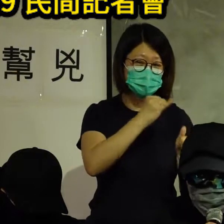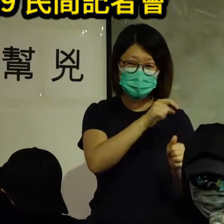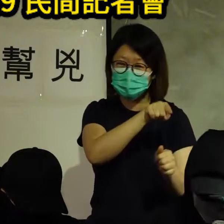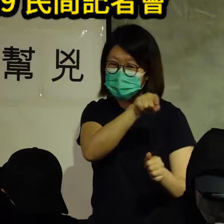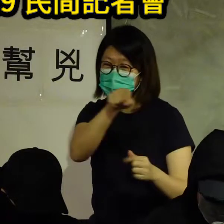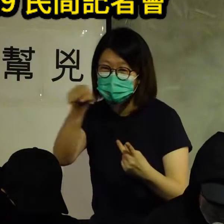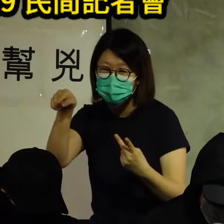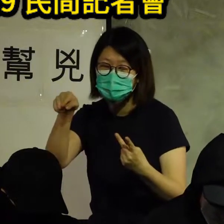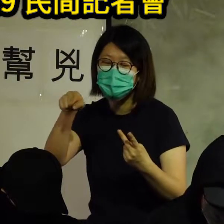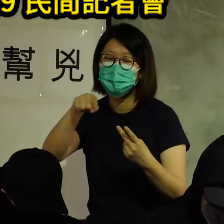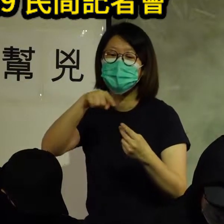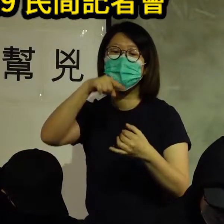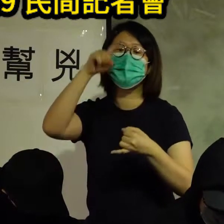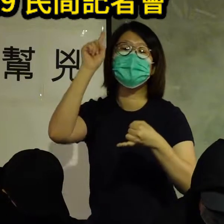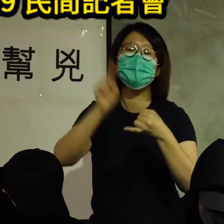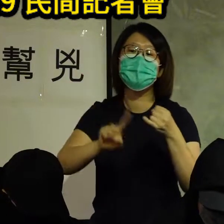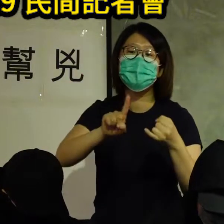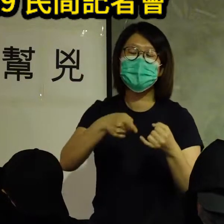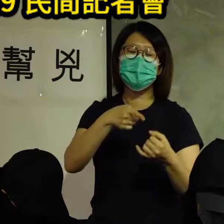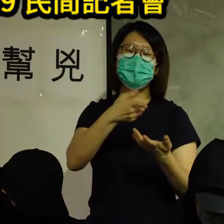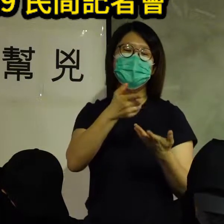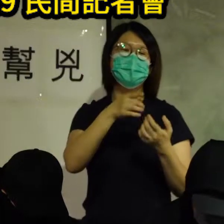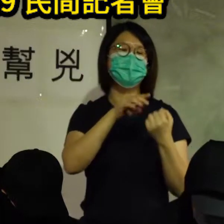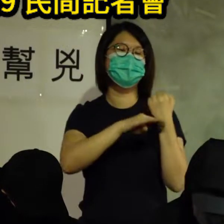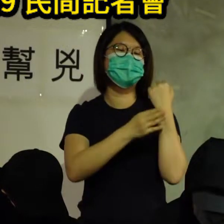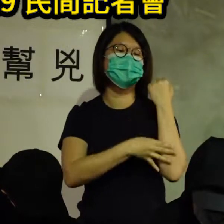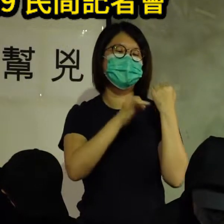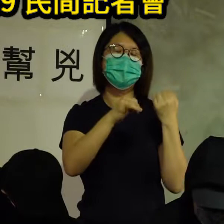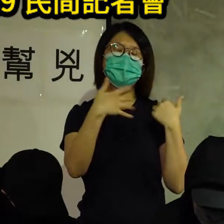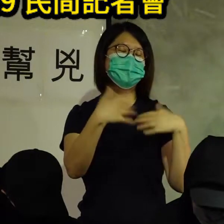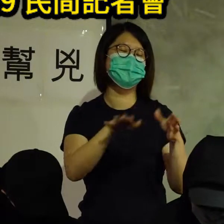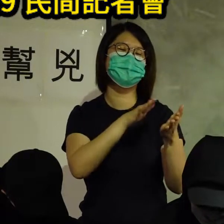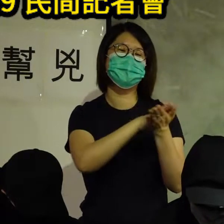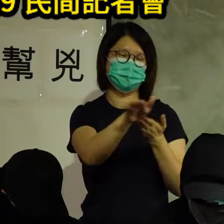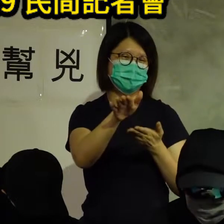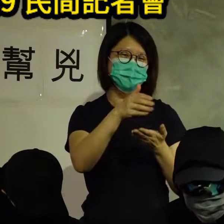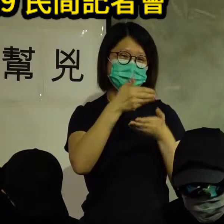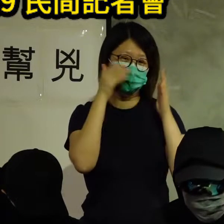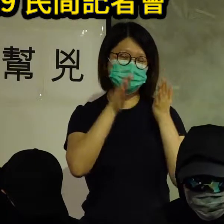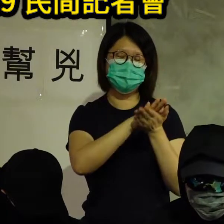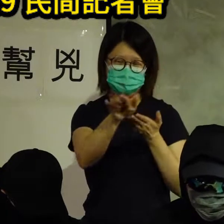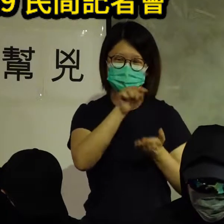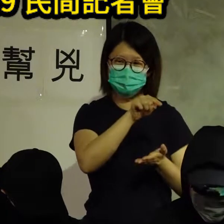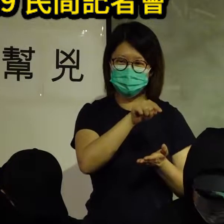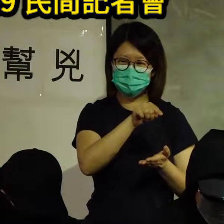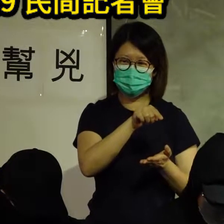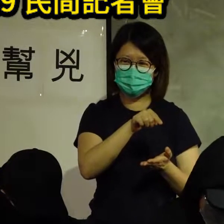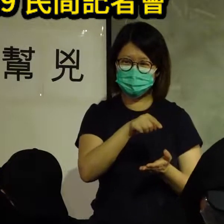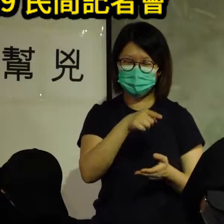行政的手段去左右司法系統的舉止創下了極壞的先例